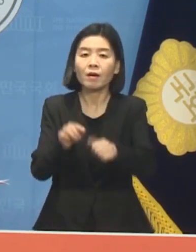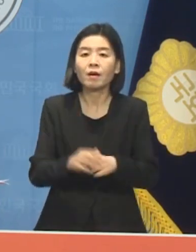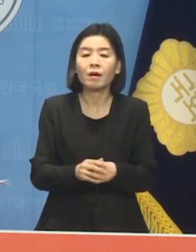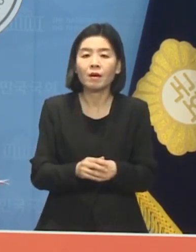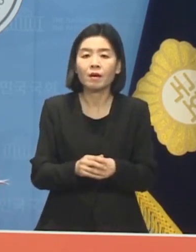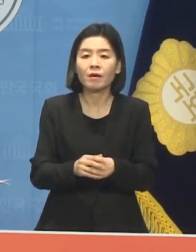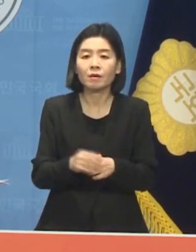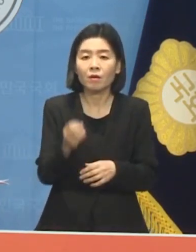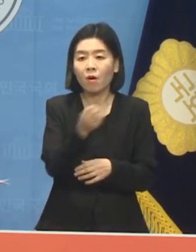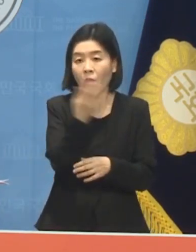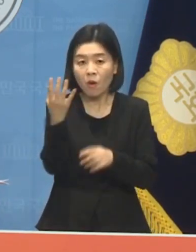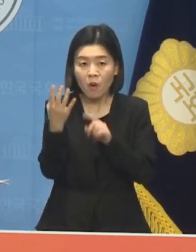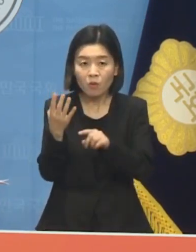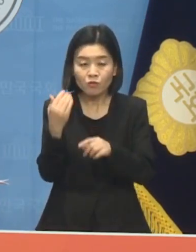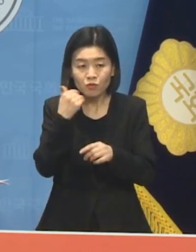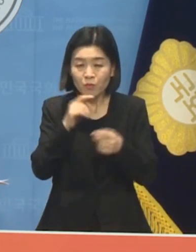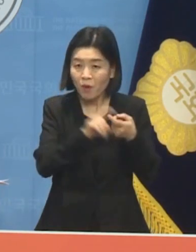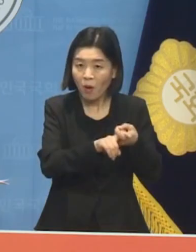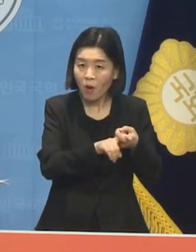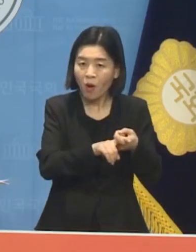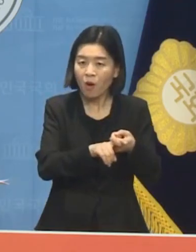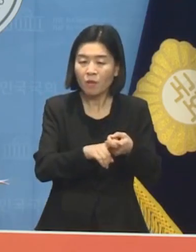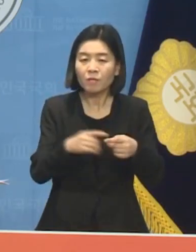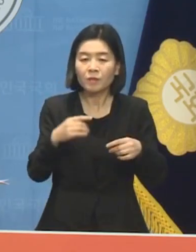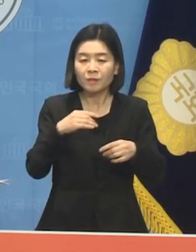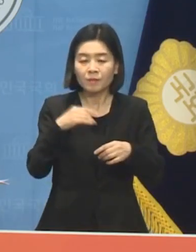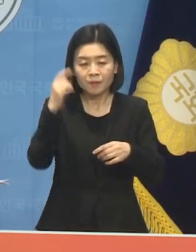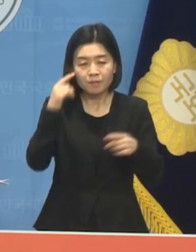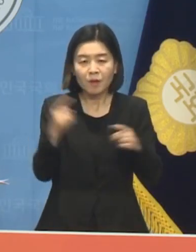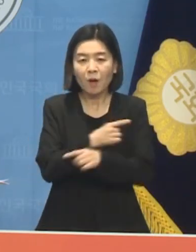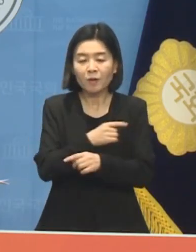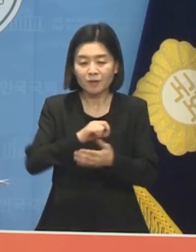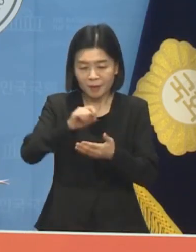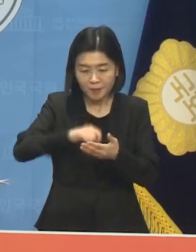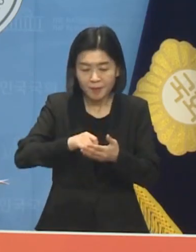언론은 한골 탈퇴하고 직필 정언하라.